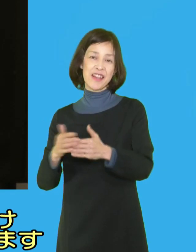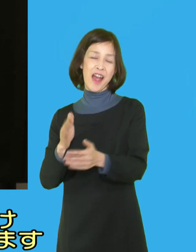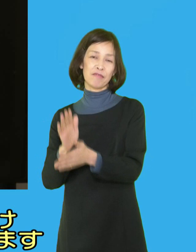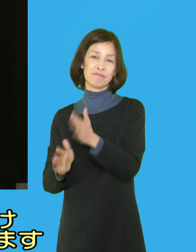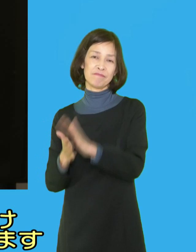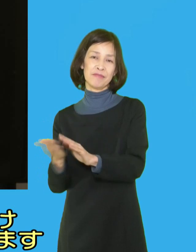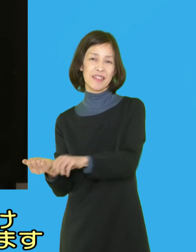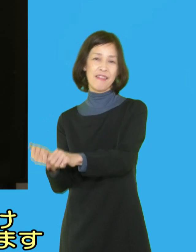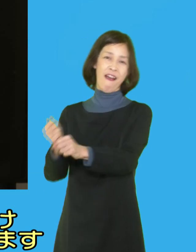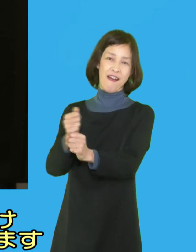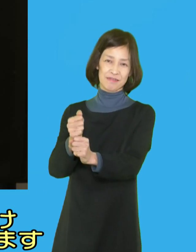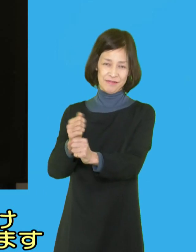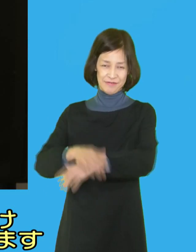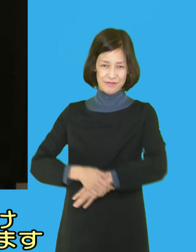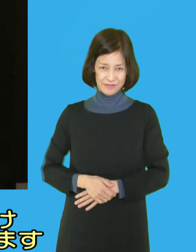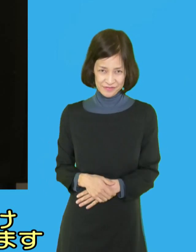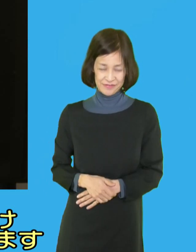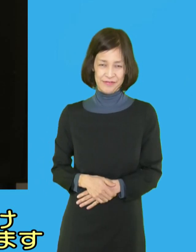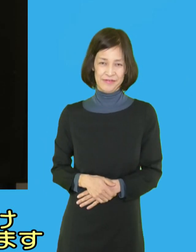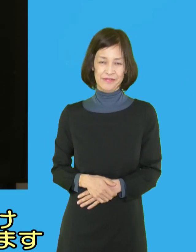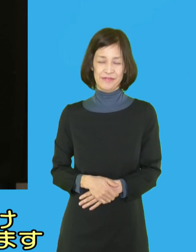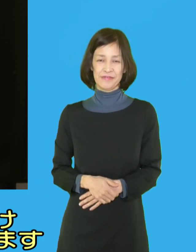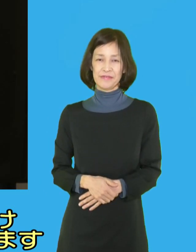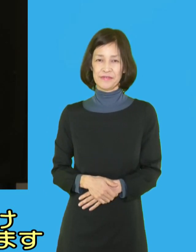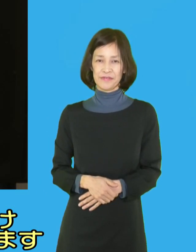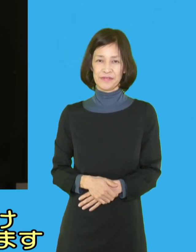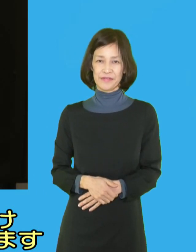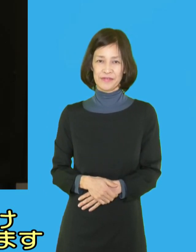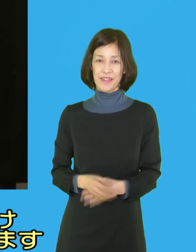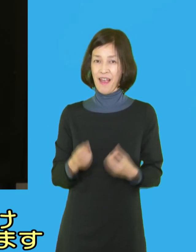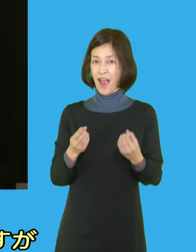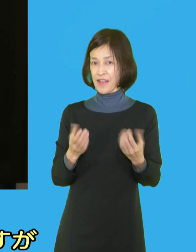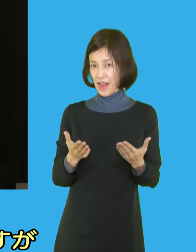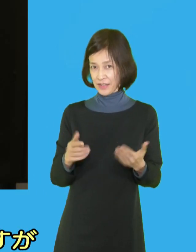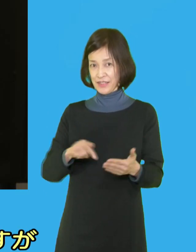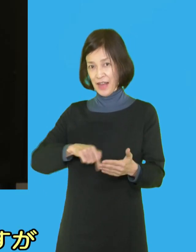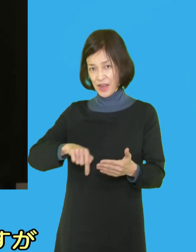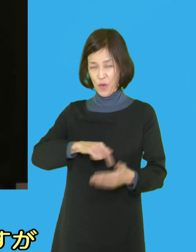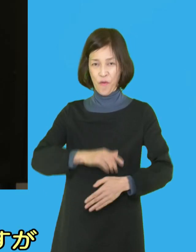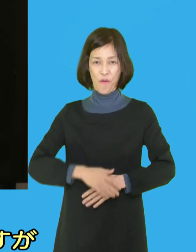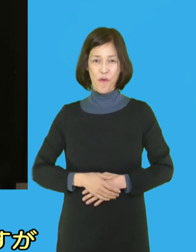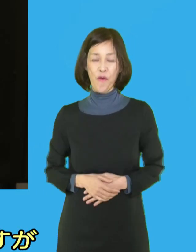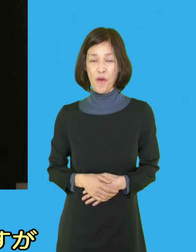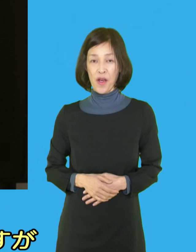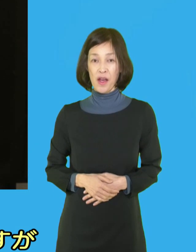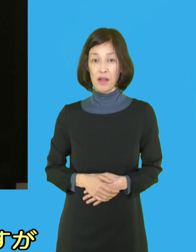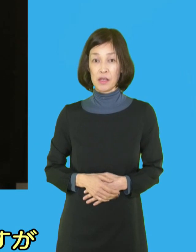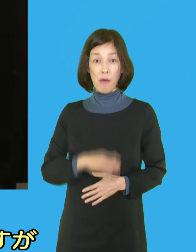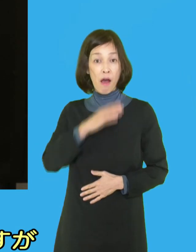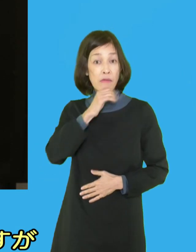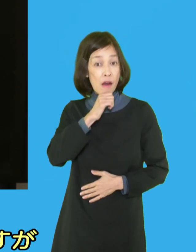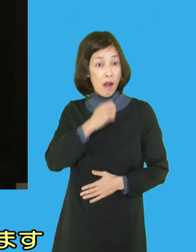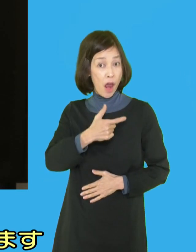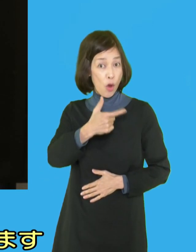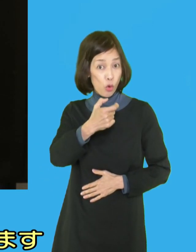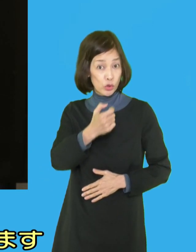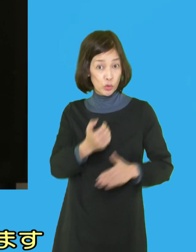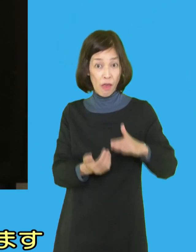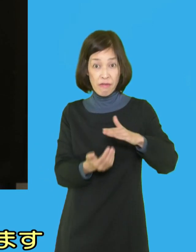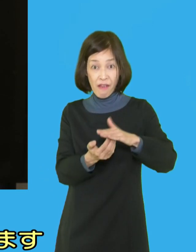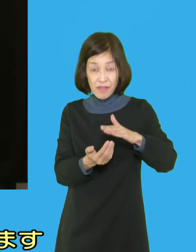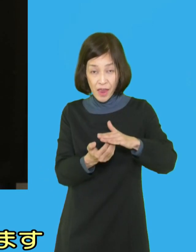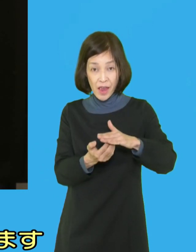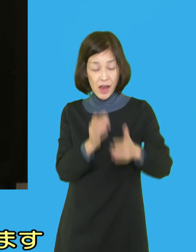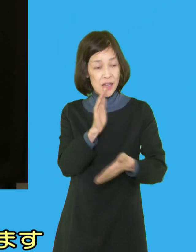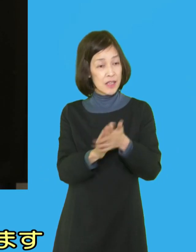をつけまして新たな取り組みをしています。今60歳で定年ではあるんですが、再任用